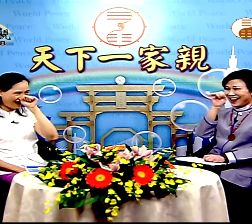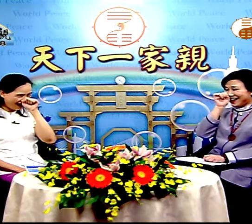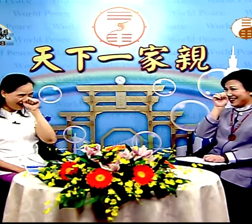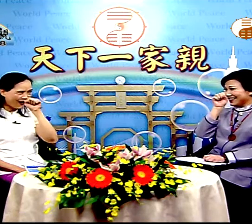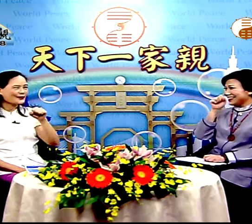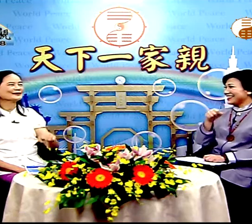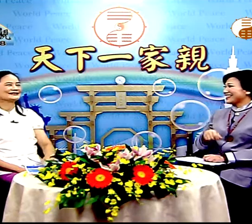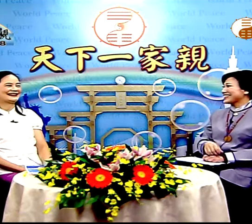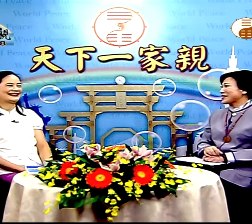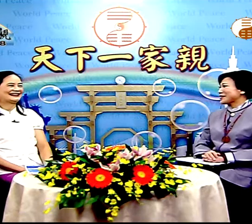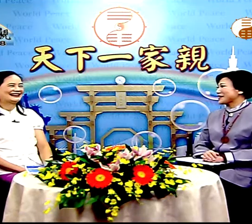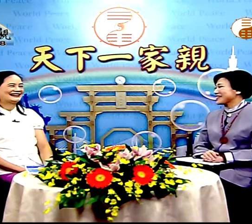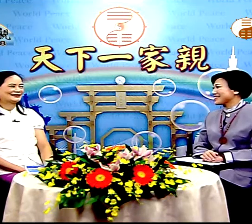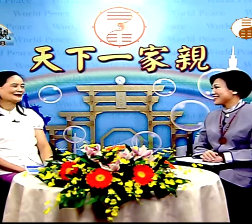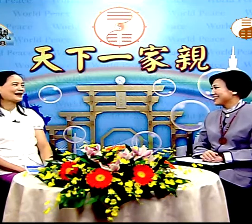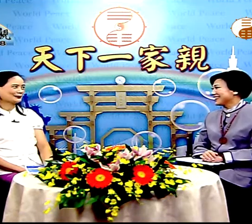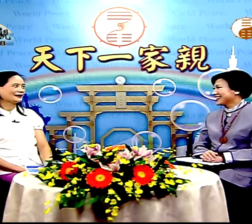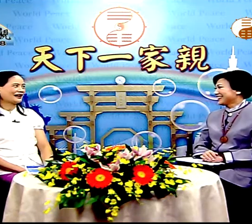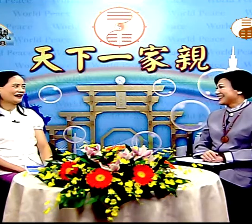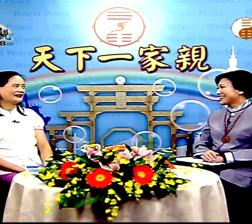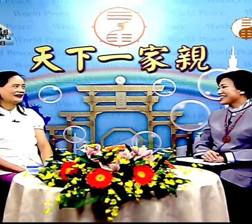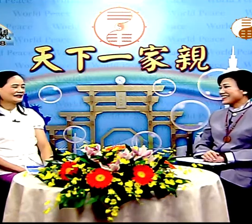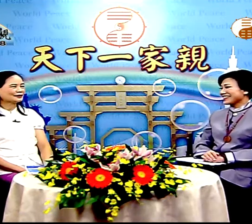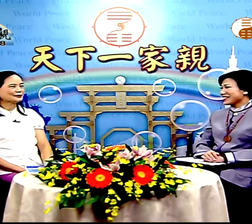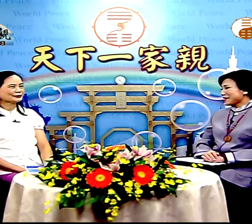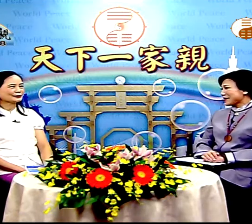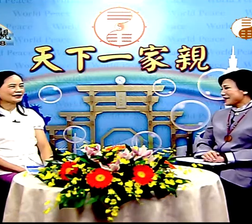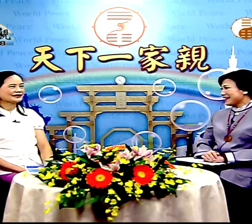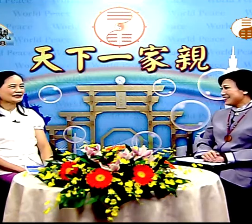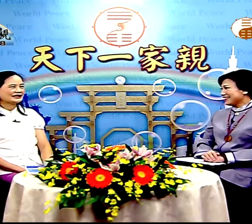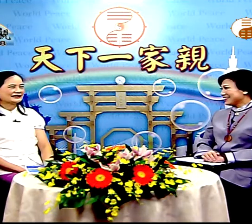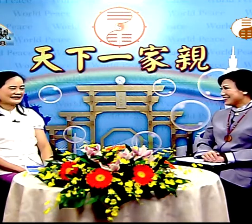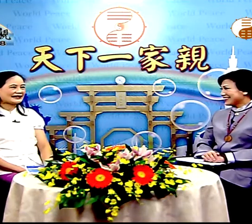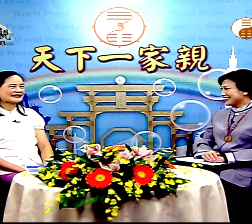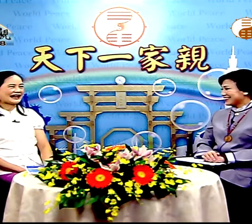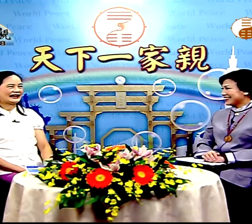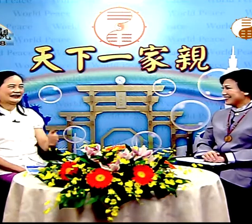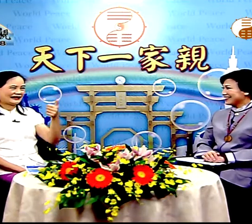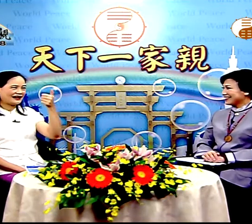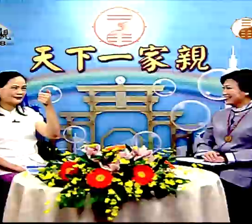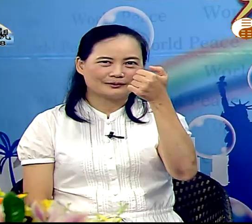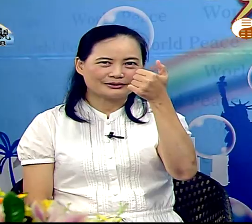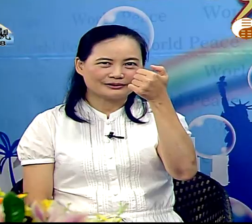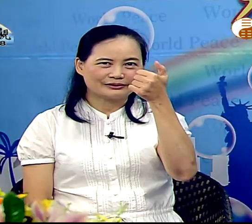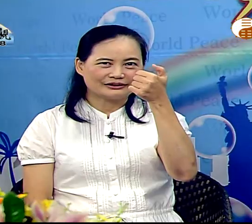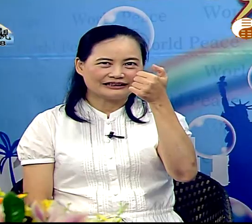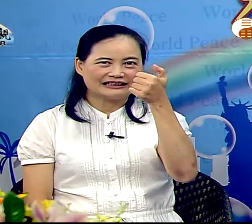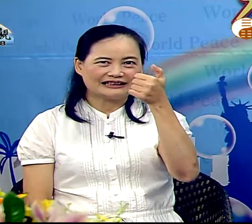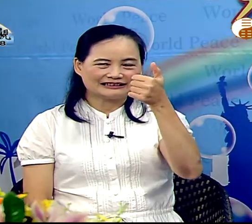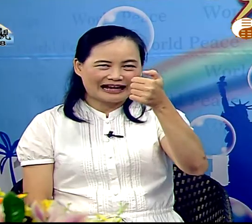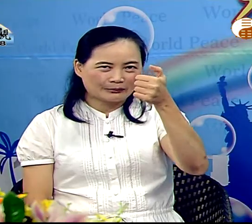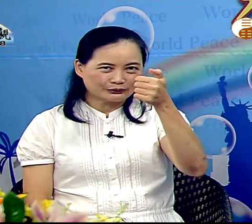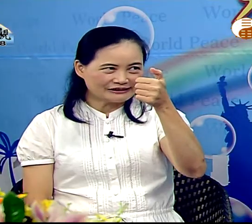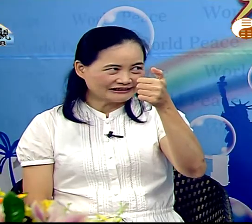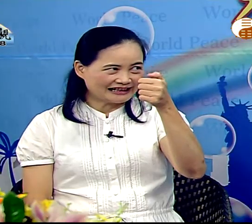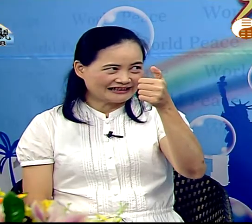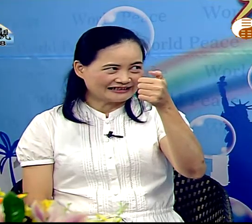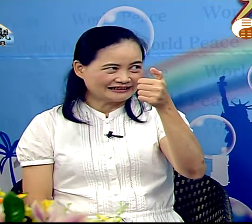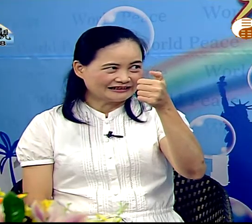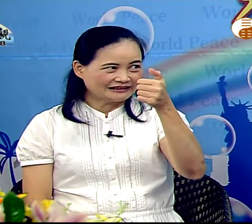好， 是 是是， 就这样问好。那如果说谢谢，好，我们就一个大拇指， 左右手都没关